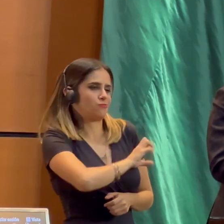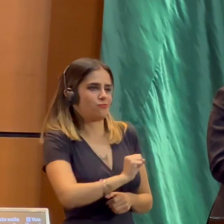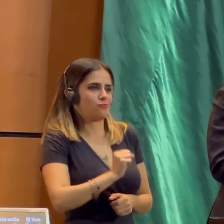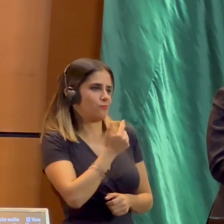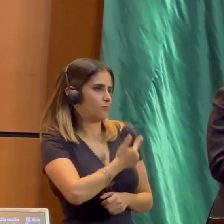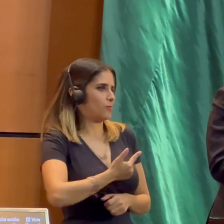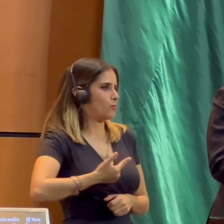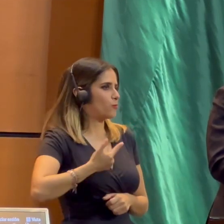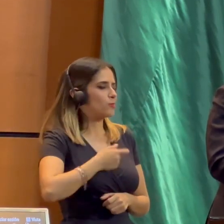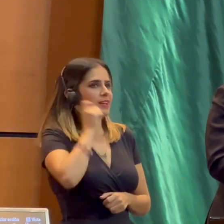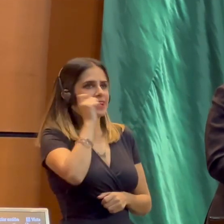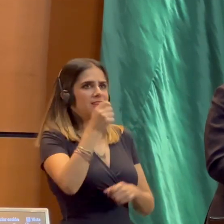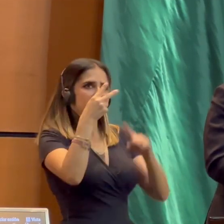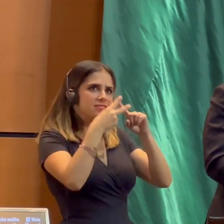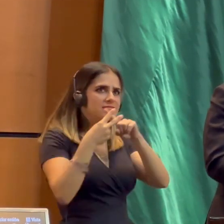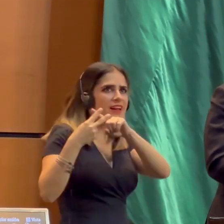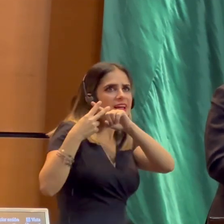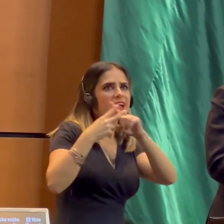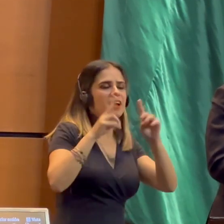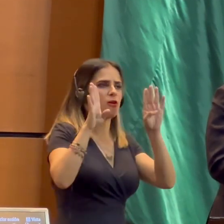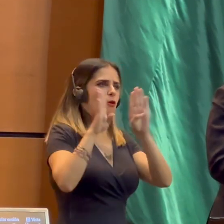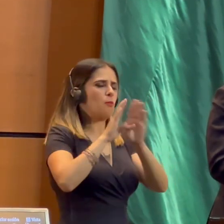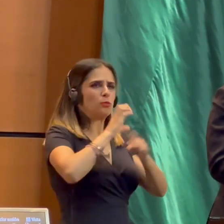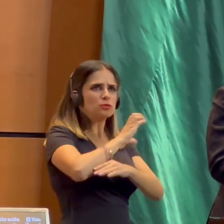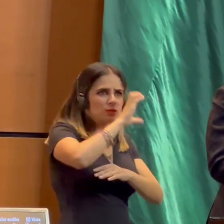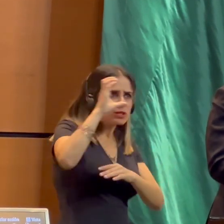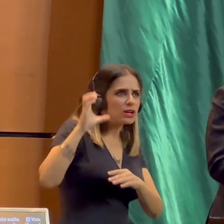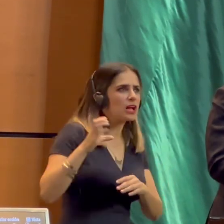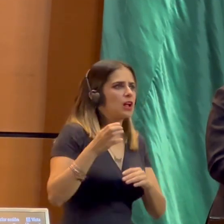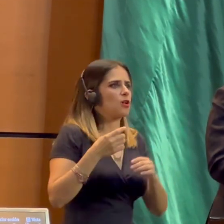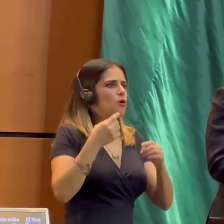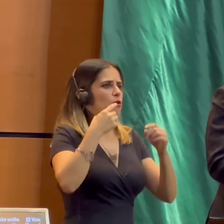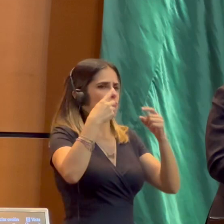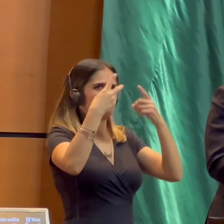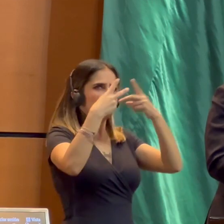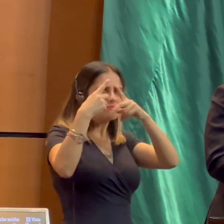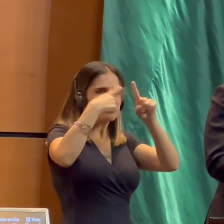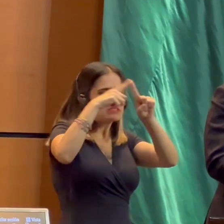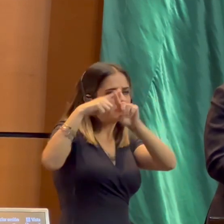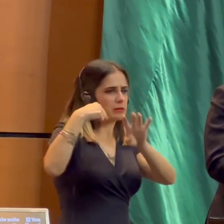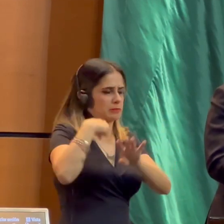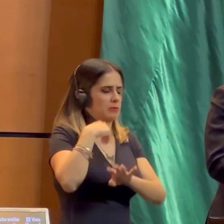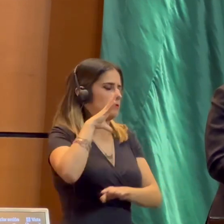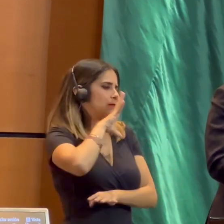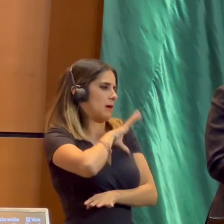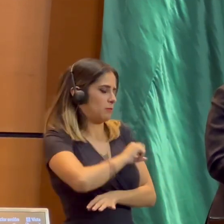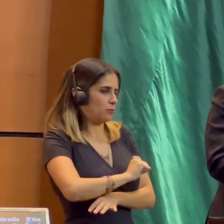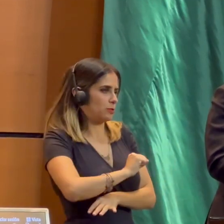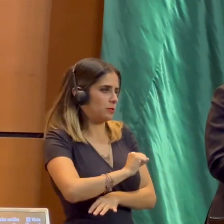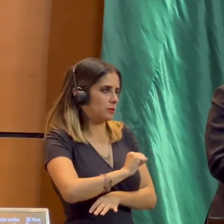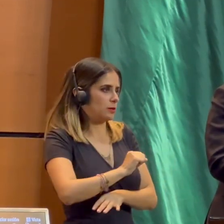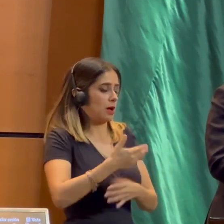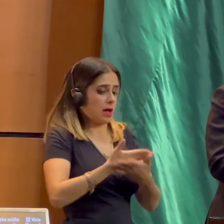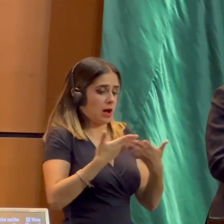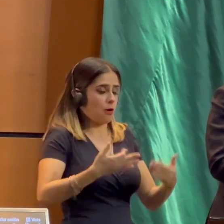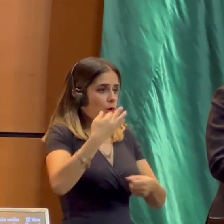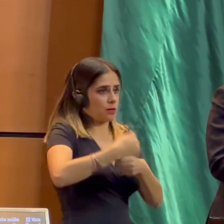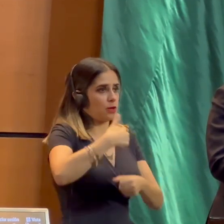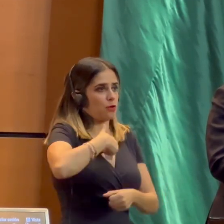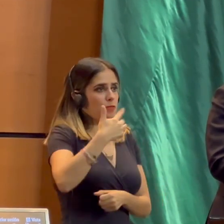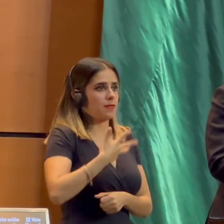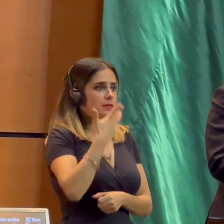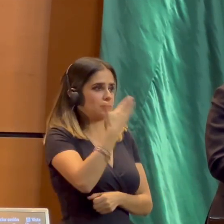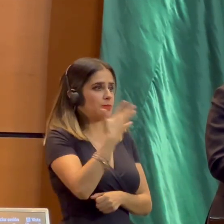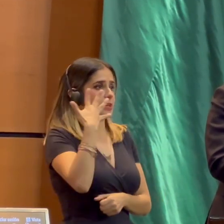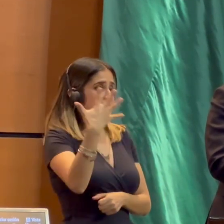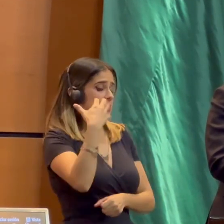した。現在私は55歳です。 子どもの頃から日本の